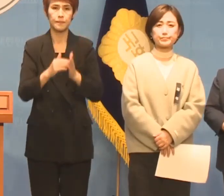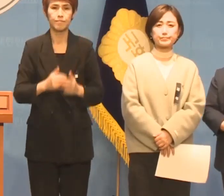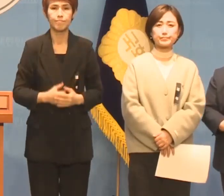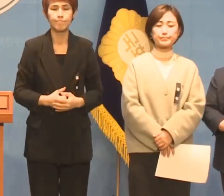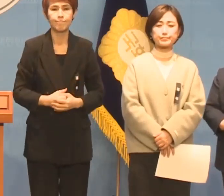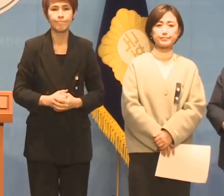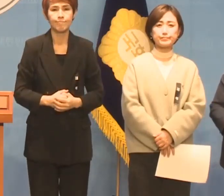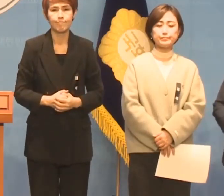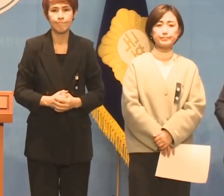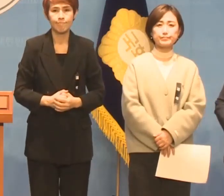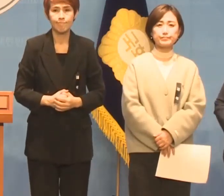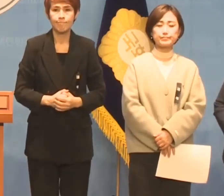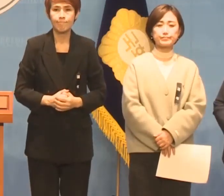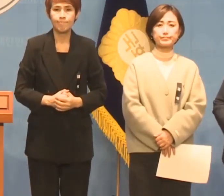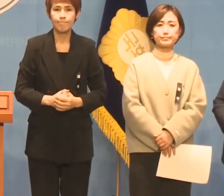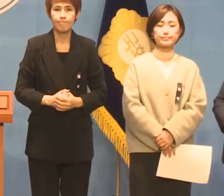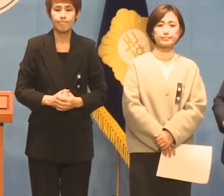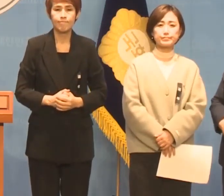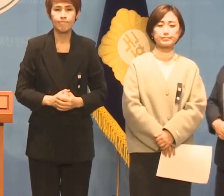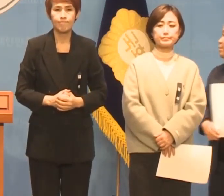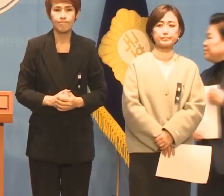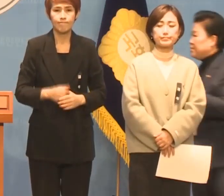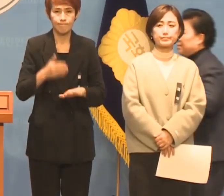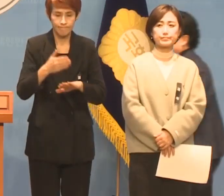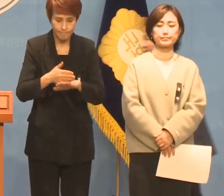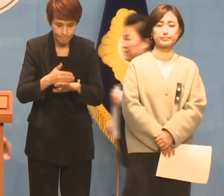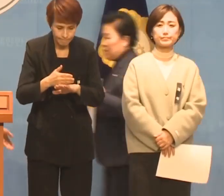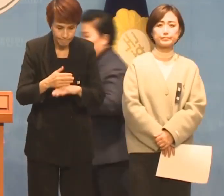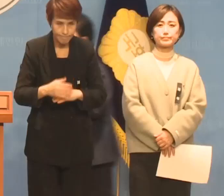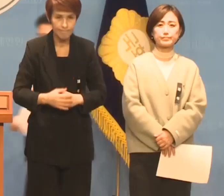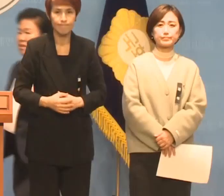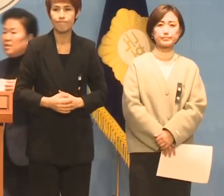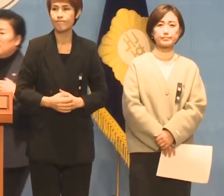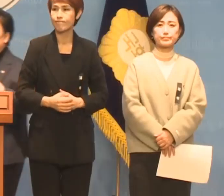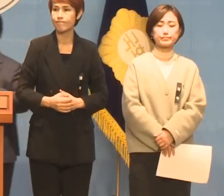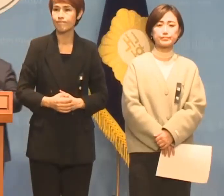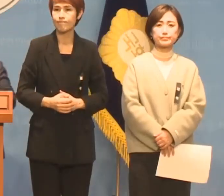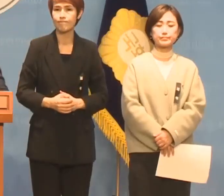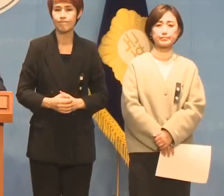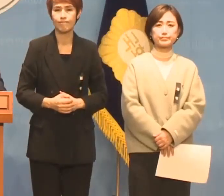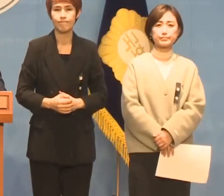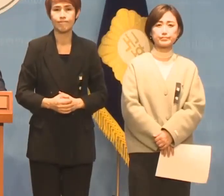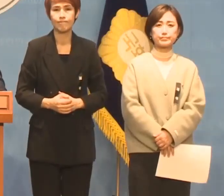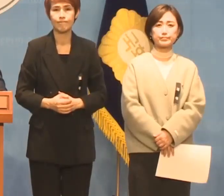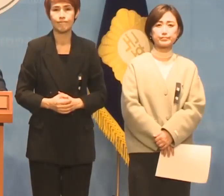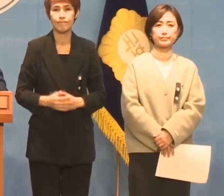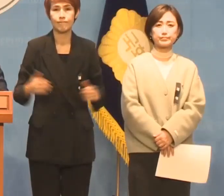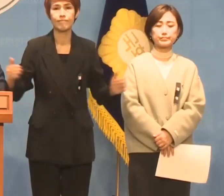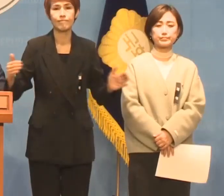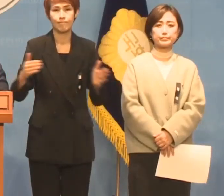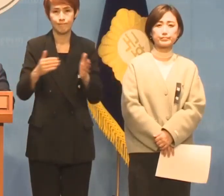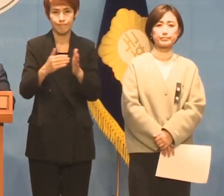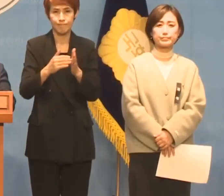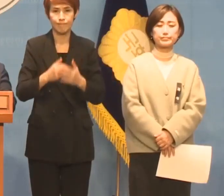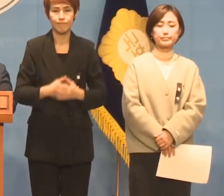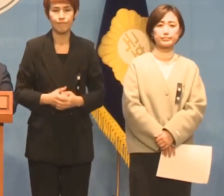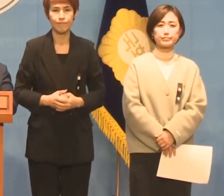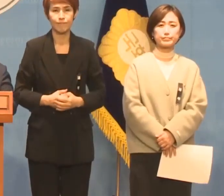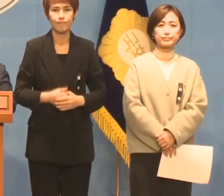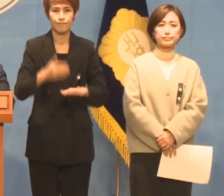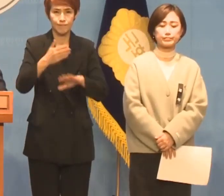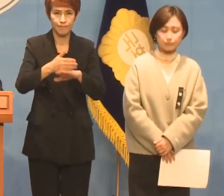고맙습니다. 네, 이것으로 기자회견을 마무리하도록